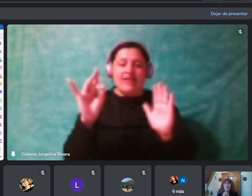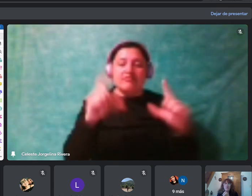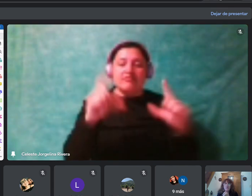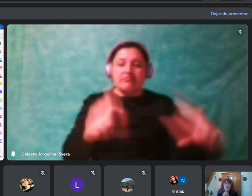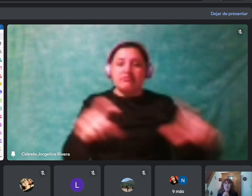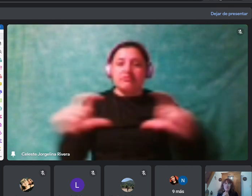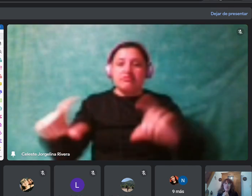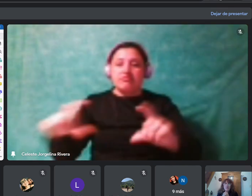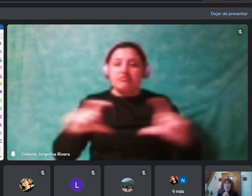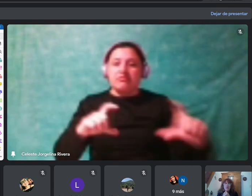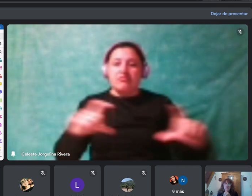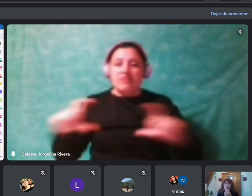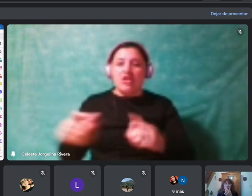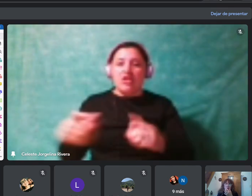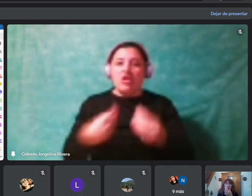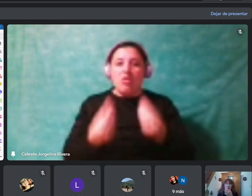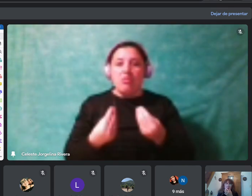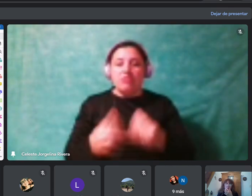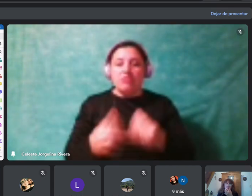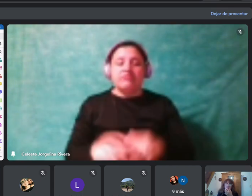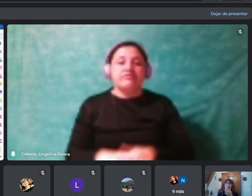A la D. Sí.